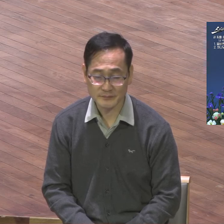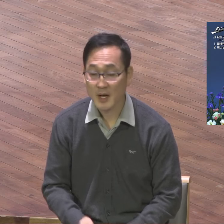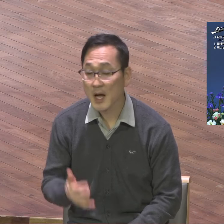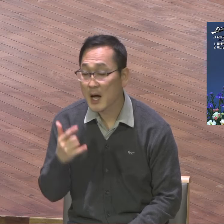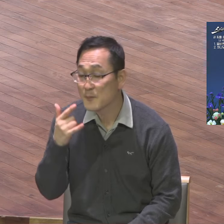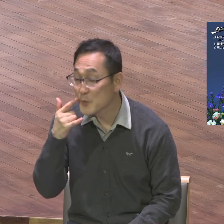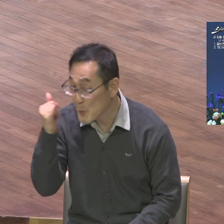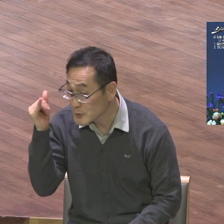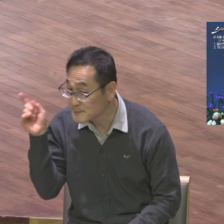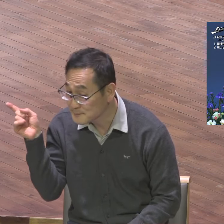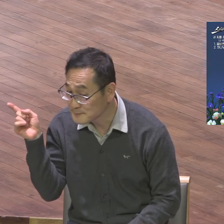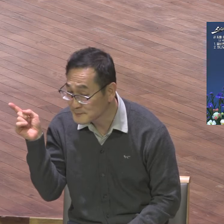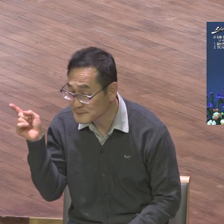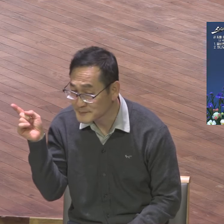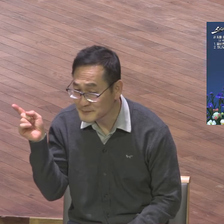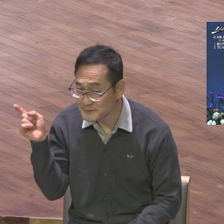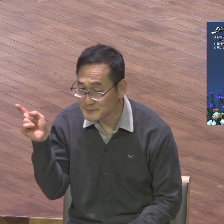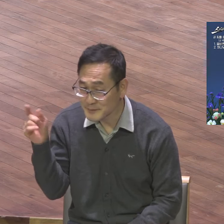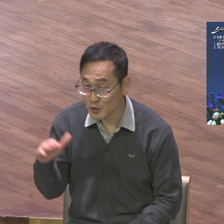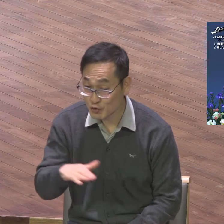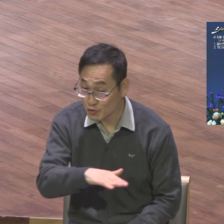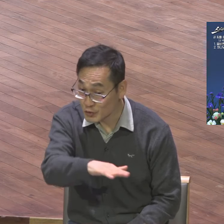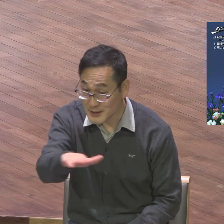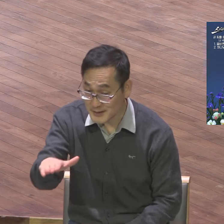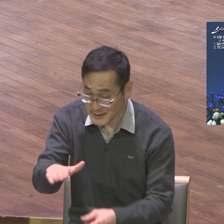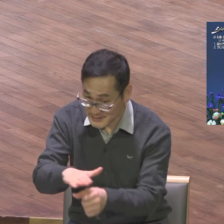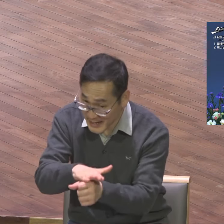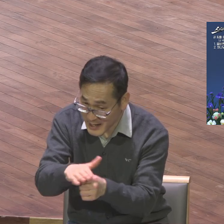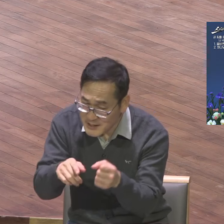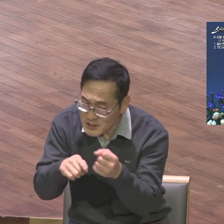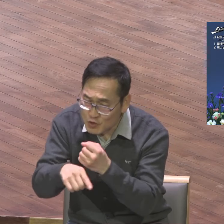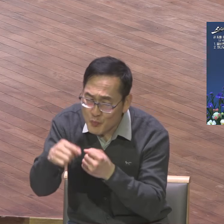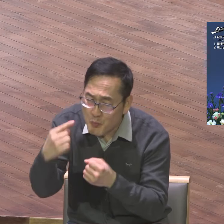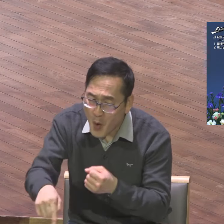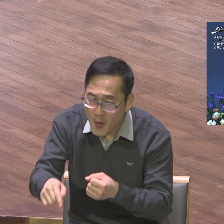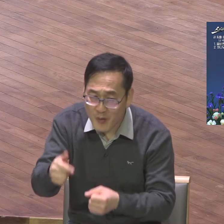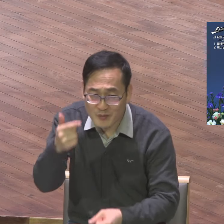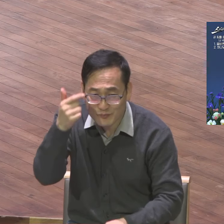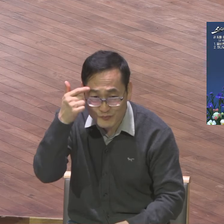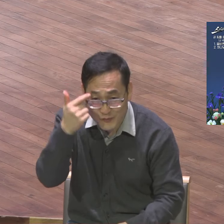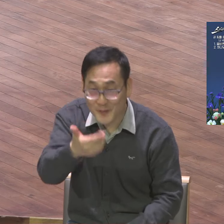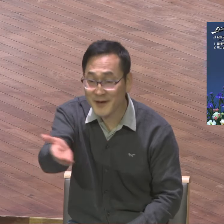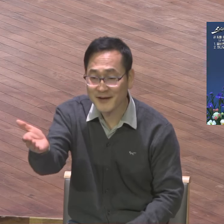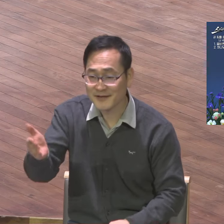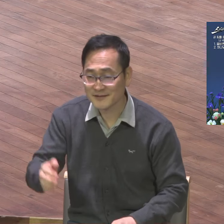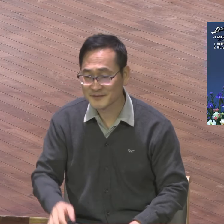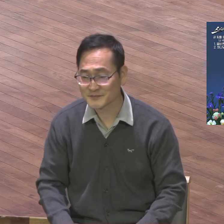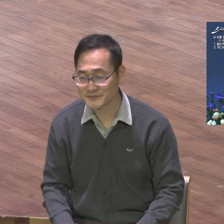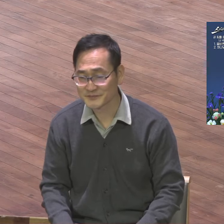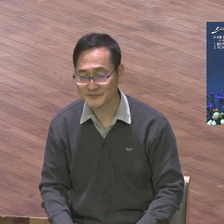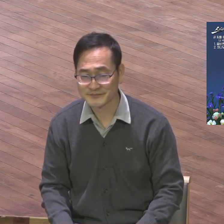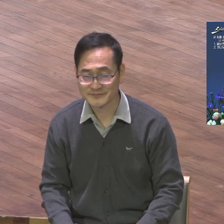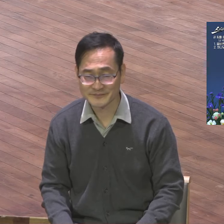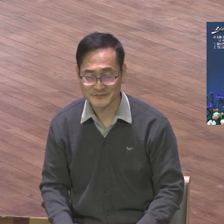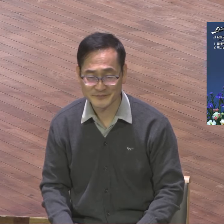부모님은 우리를 왜 사랑하실까요? 라는 질문이에요.